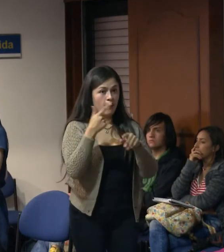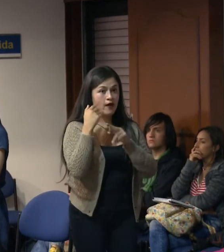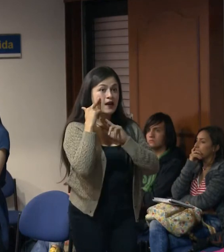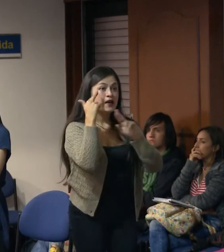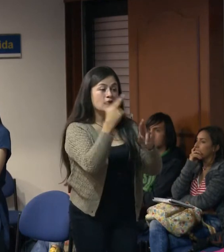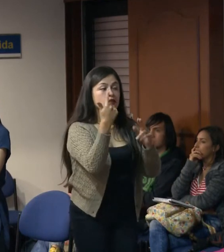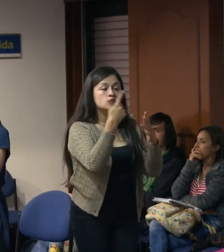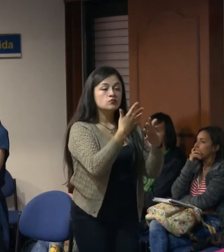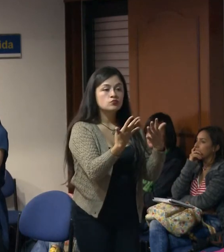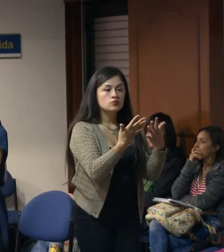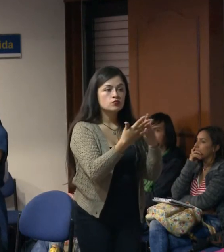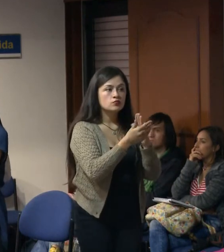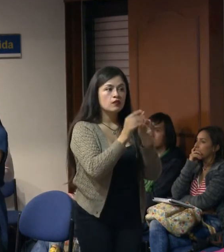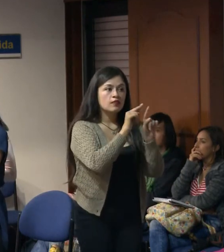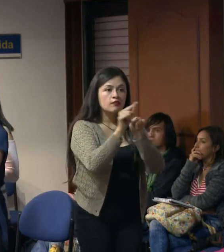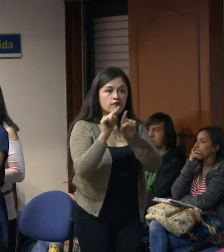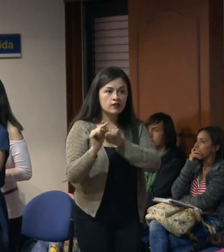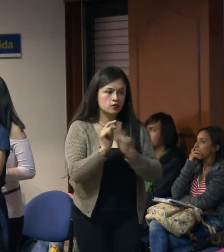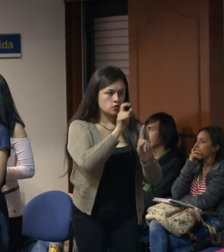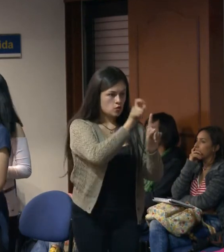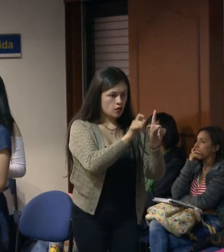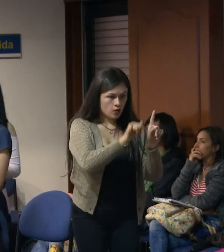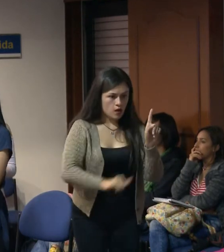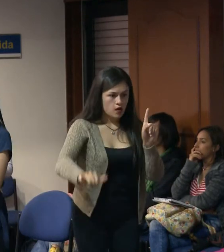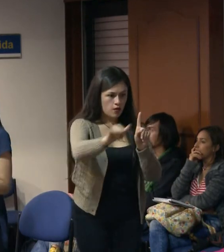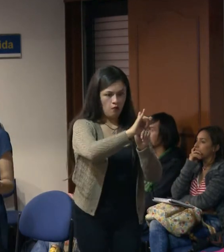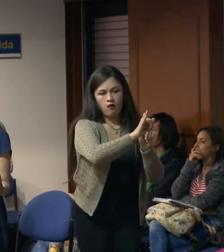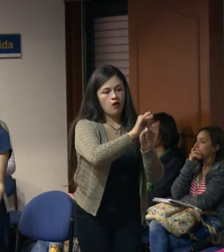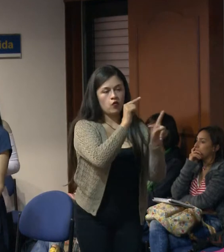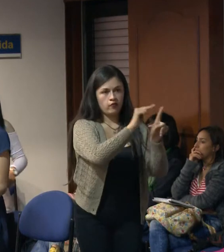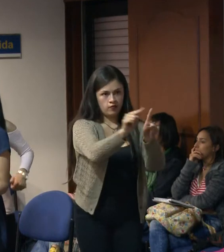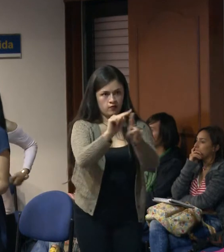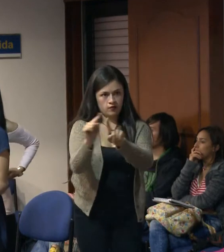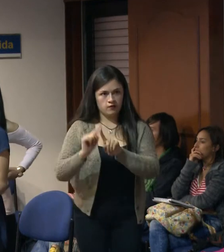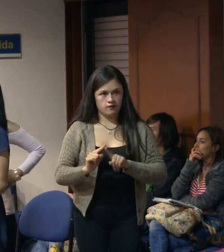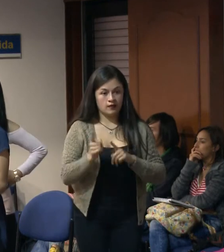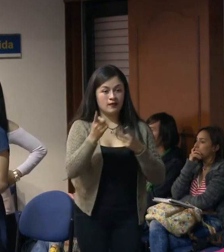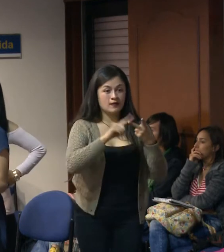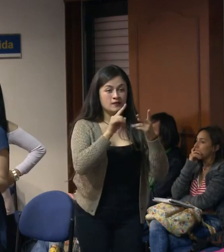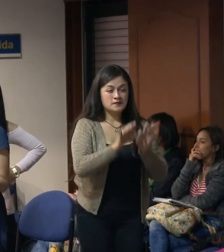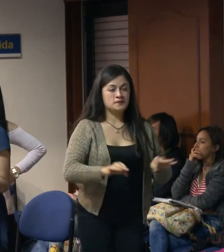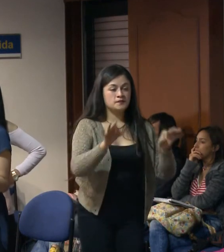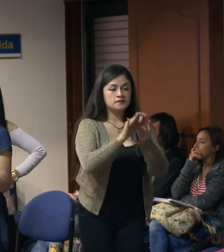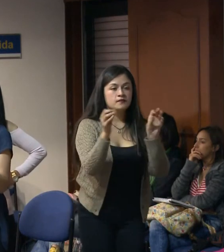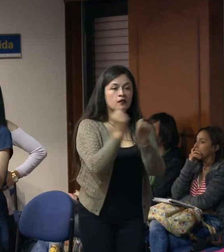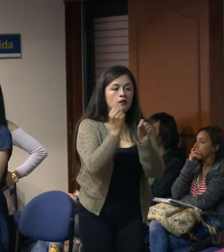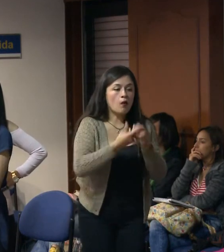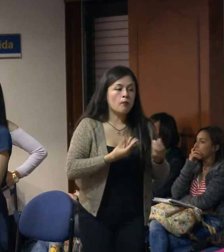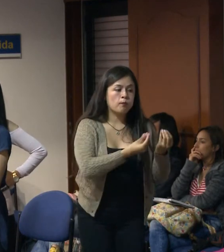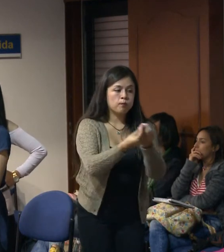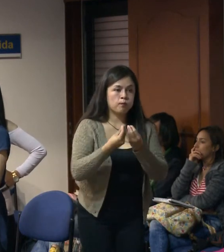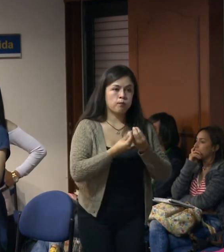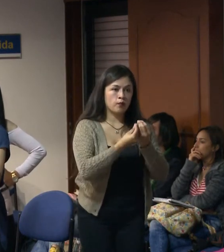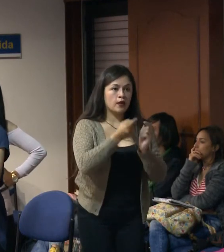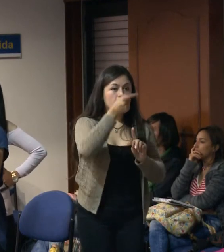cada uno de los sujetos. También el trabajo colectivo y el